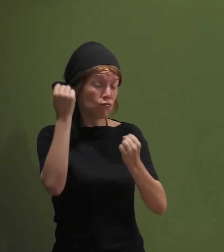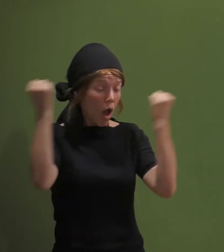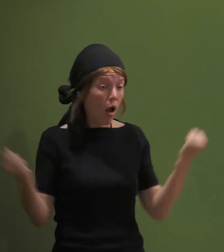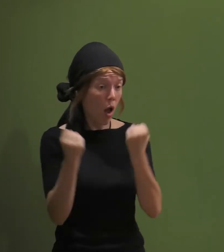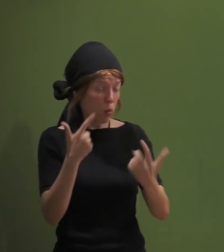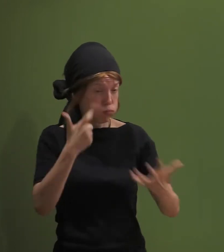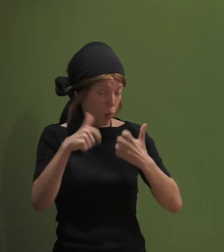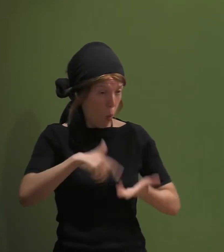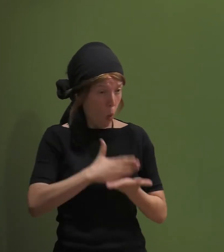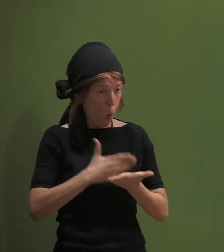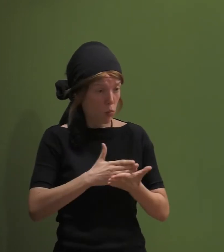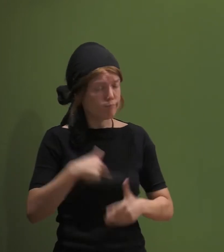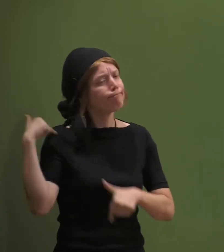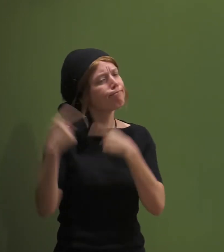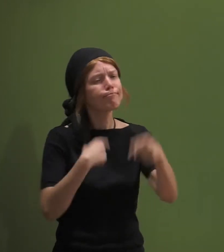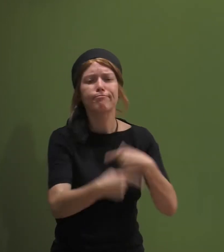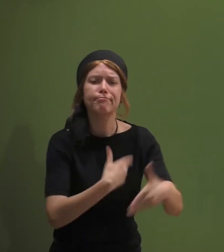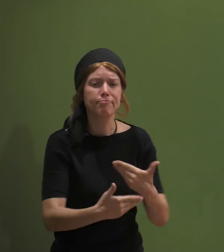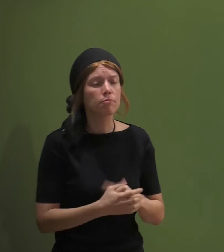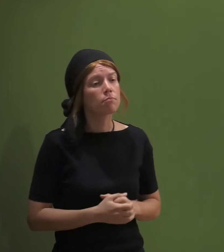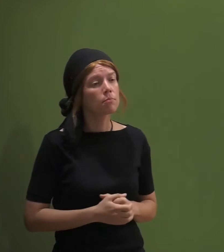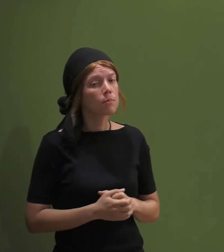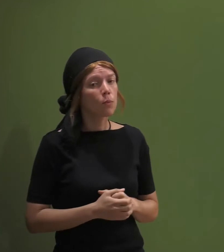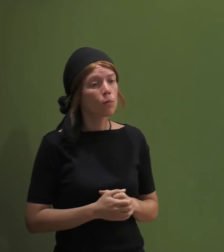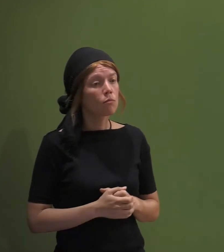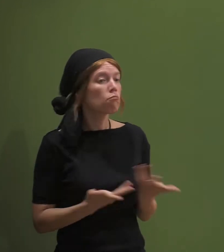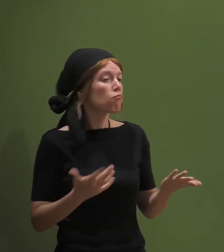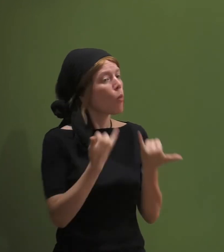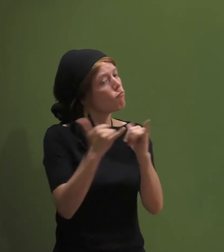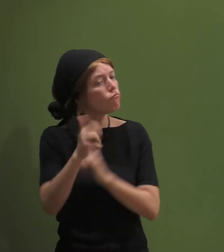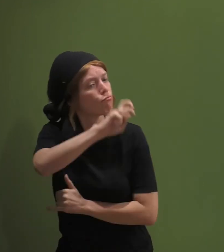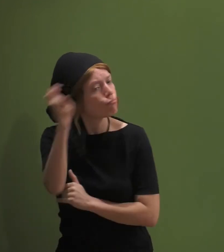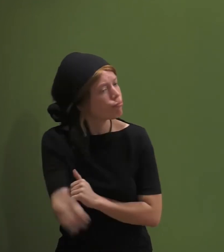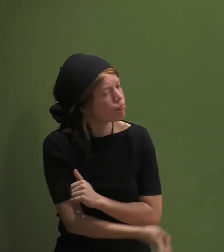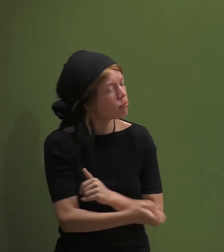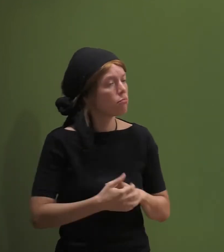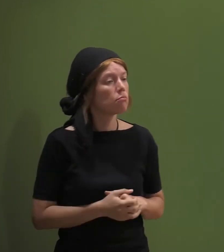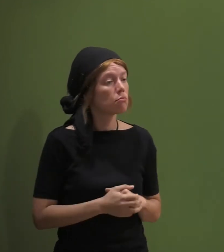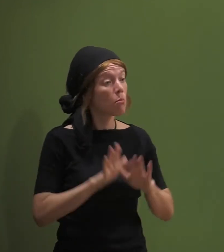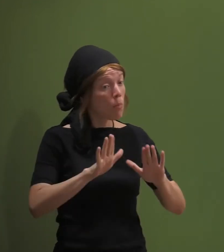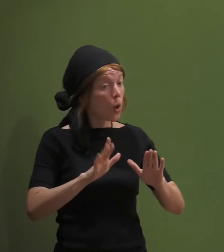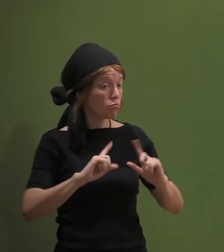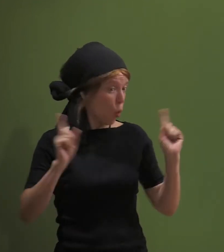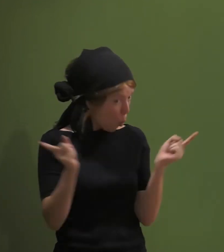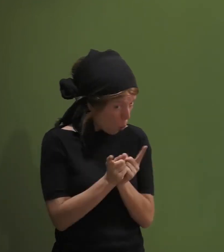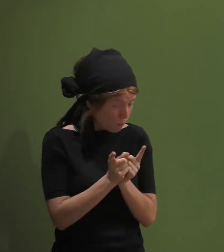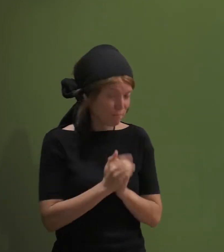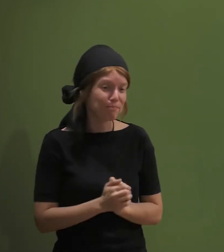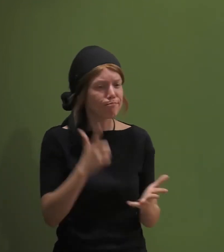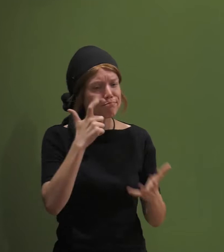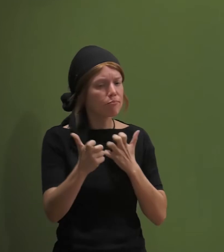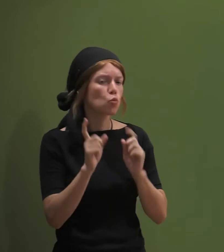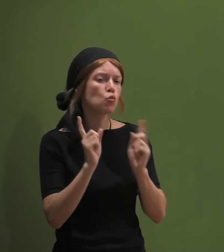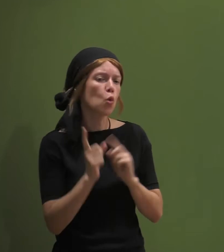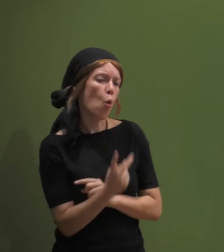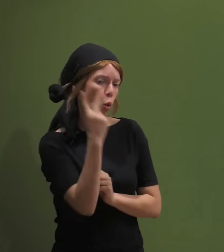curso, en el día a día de la institución han sido diversos acontecimientos los que se han sucedido, pero para ser breves destacaremos